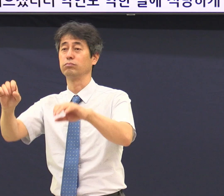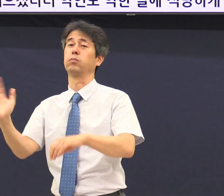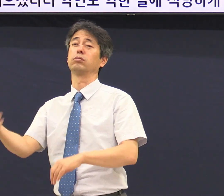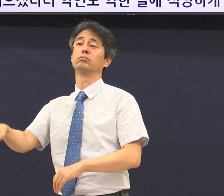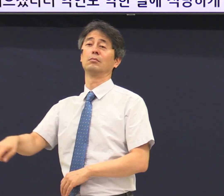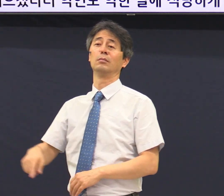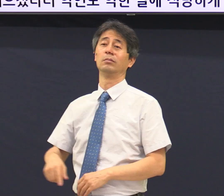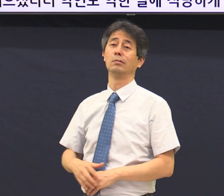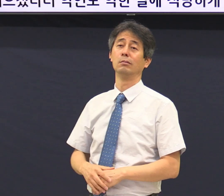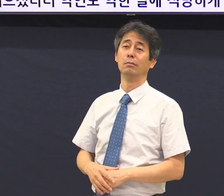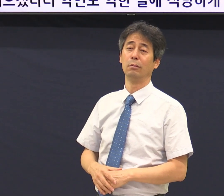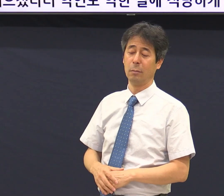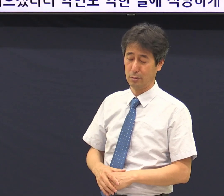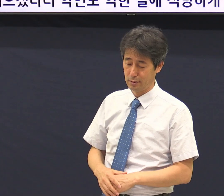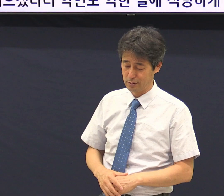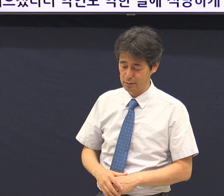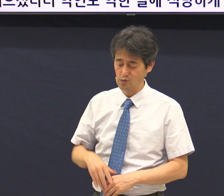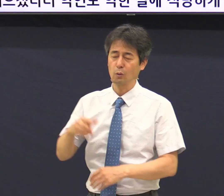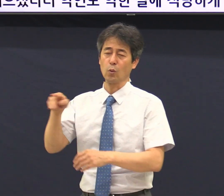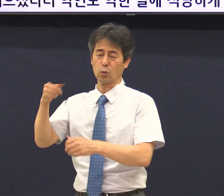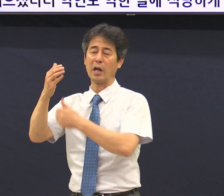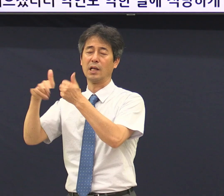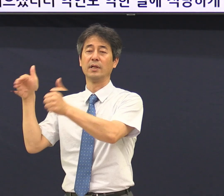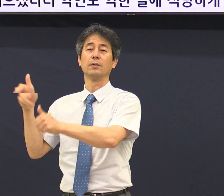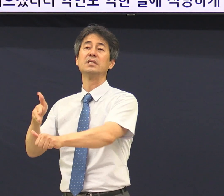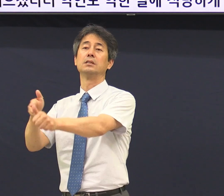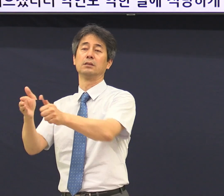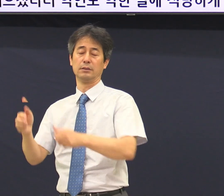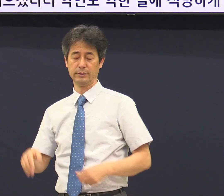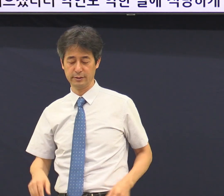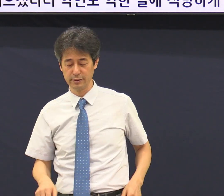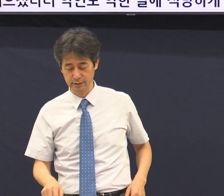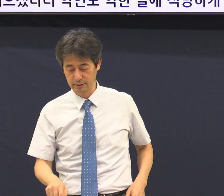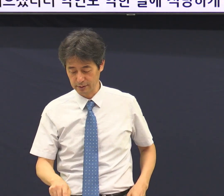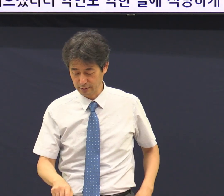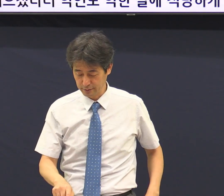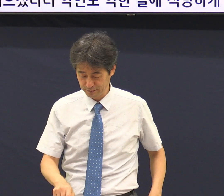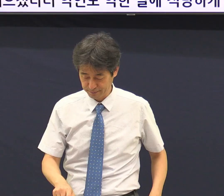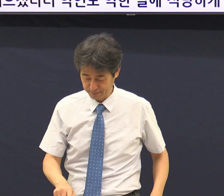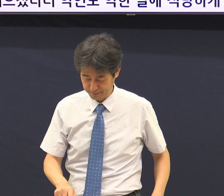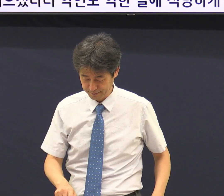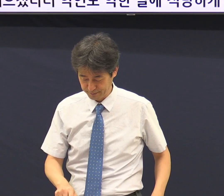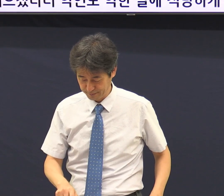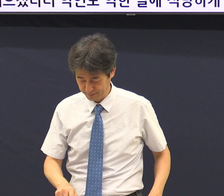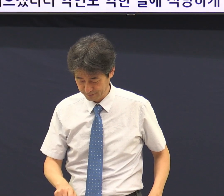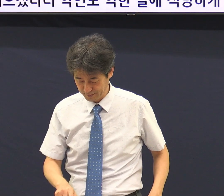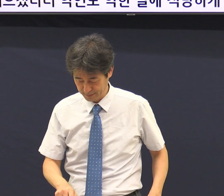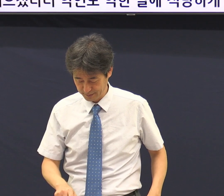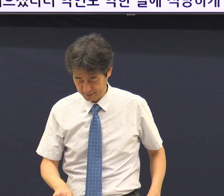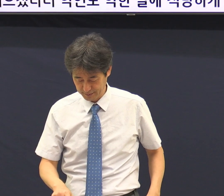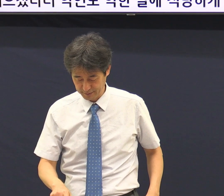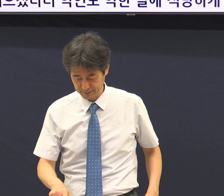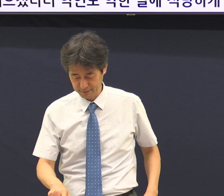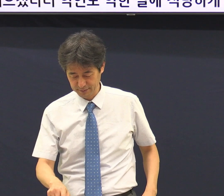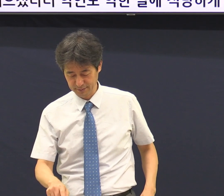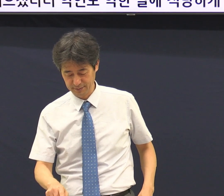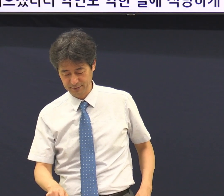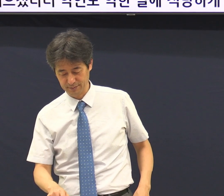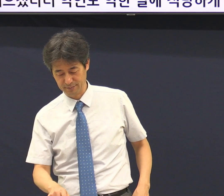바울이 되어서 그 악함을 이용하시고 하나님께서 그의 섭리 가운데 함께 하셔서